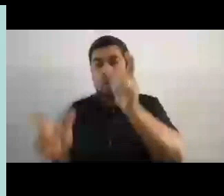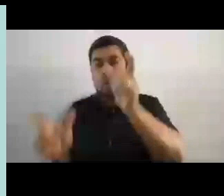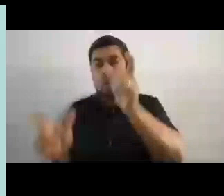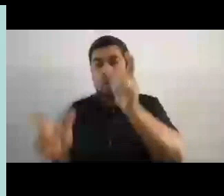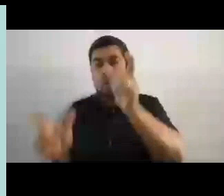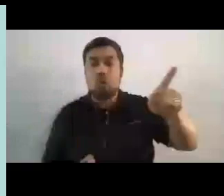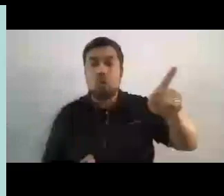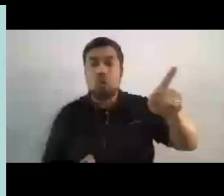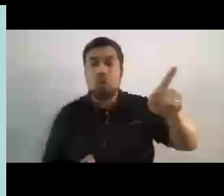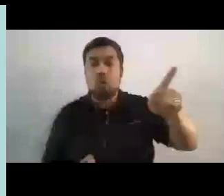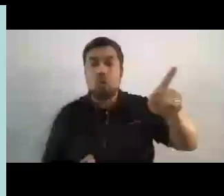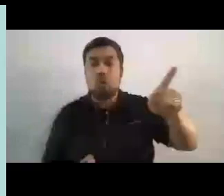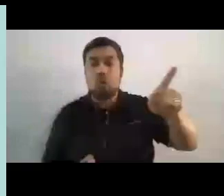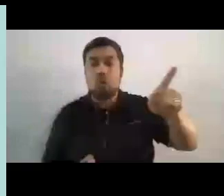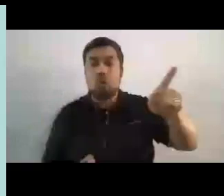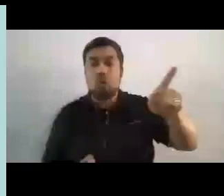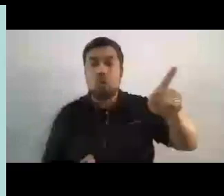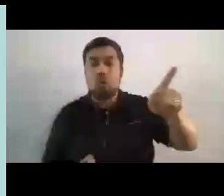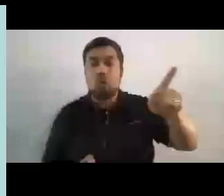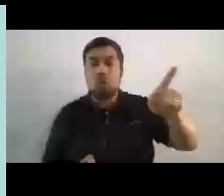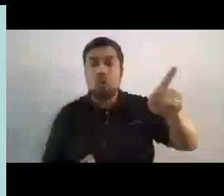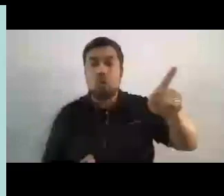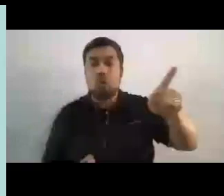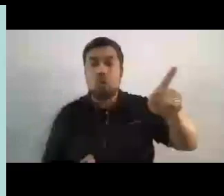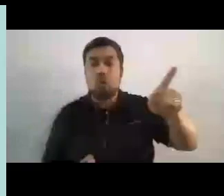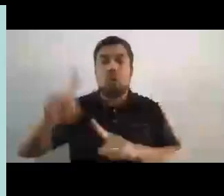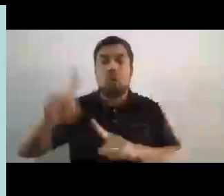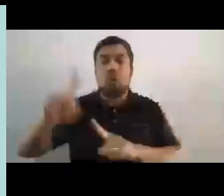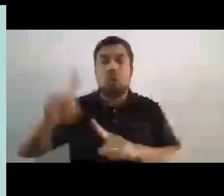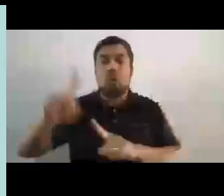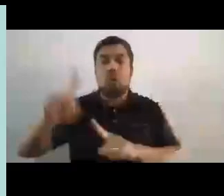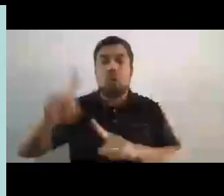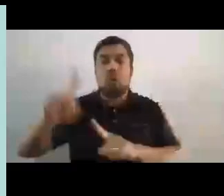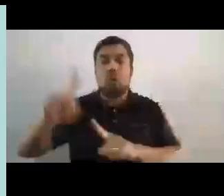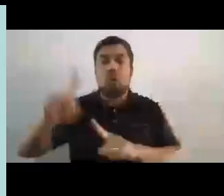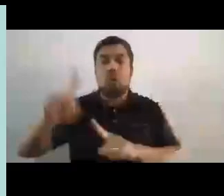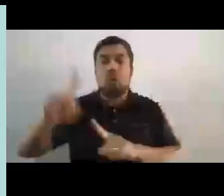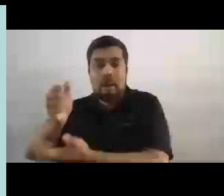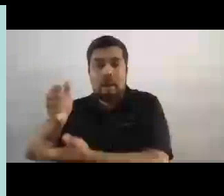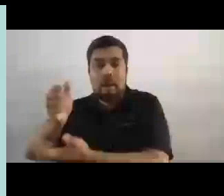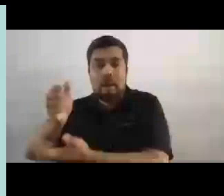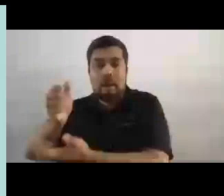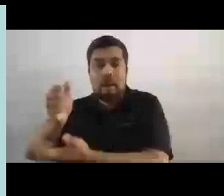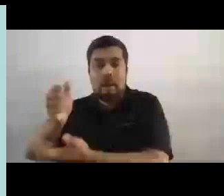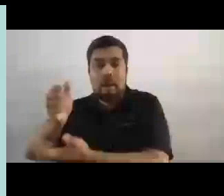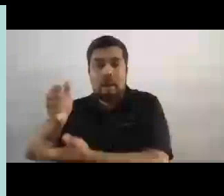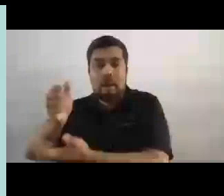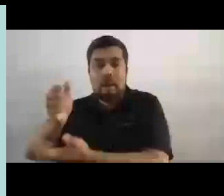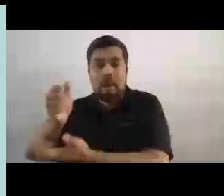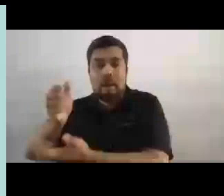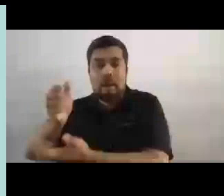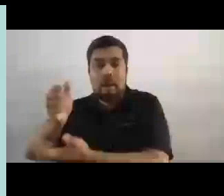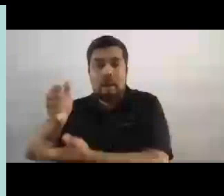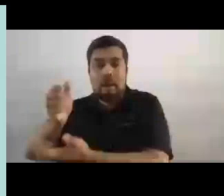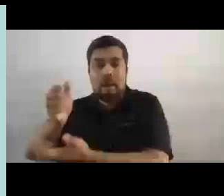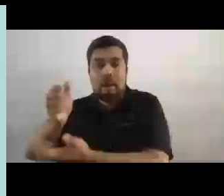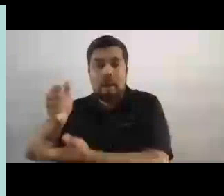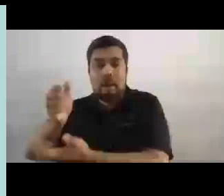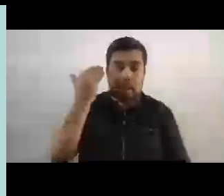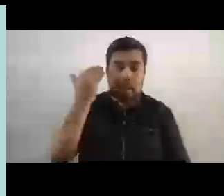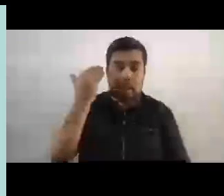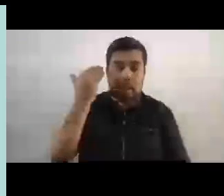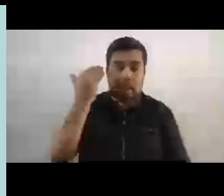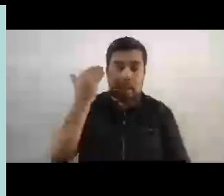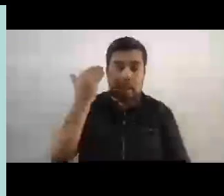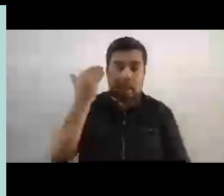también. Y en los últimos años, si ustedes conocen, existe el Centro de Educadores Sordos, que es un ejemplo de